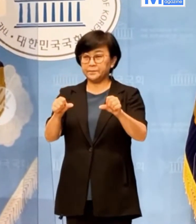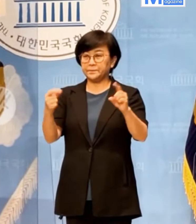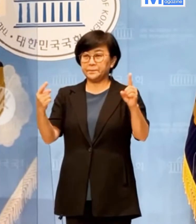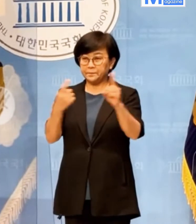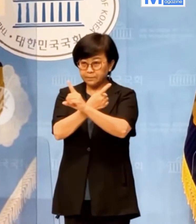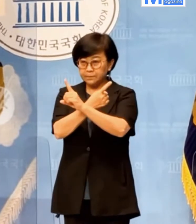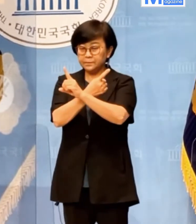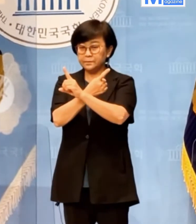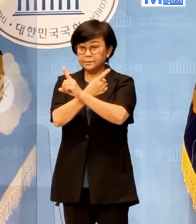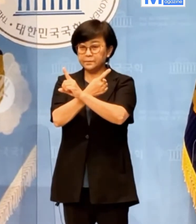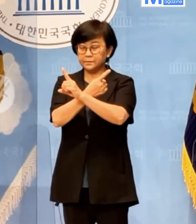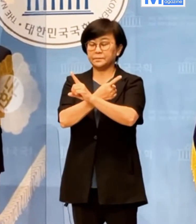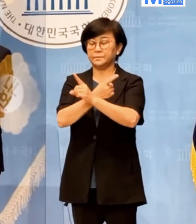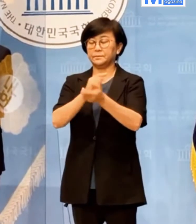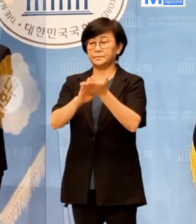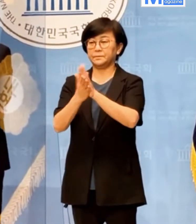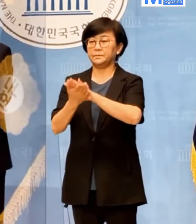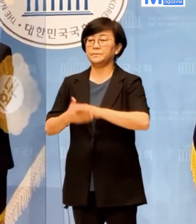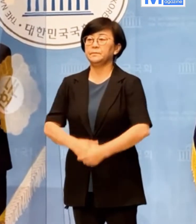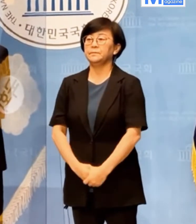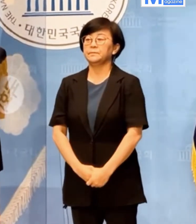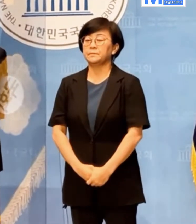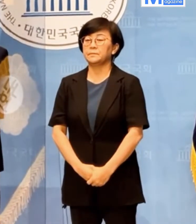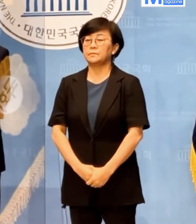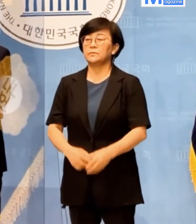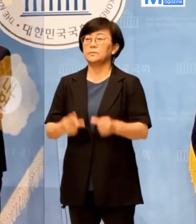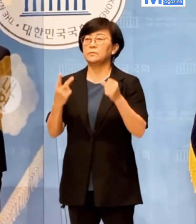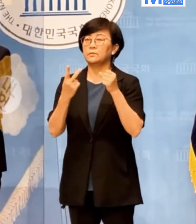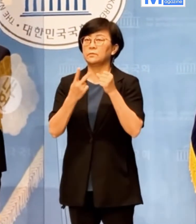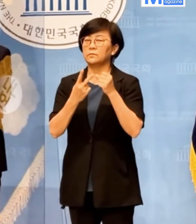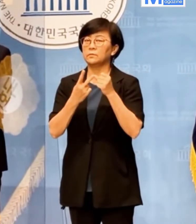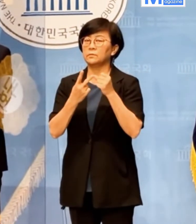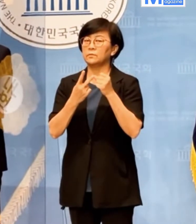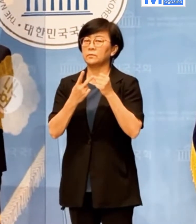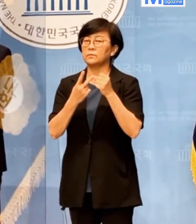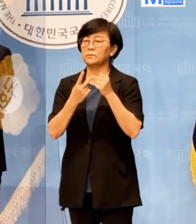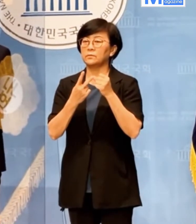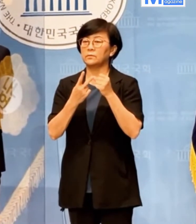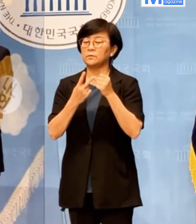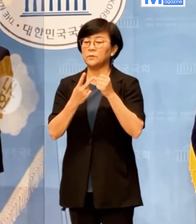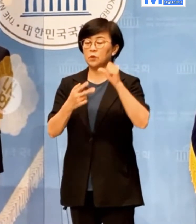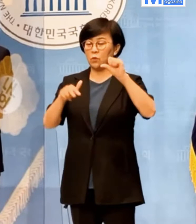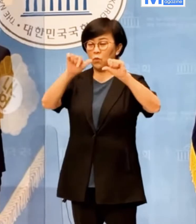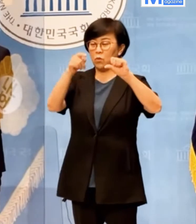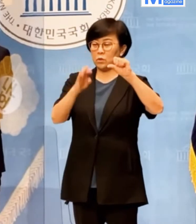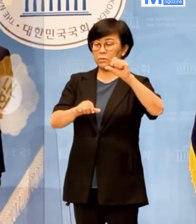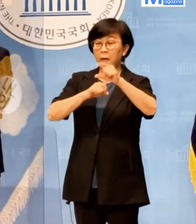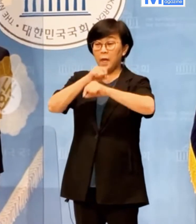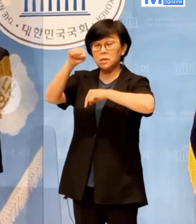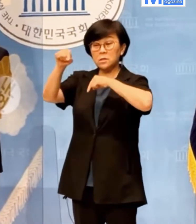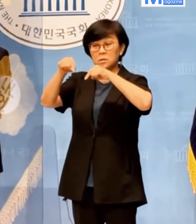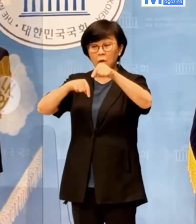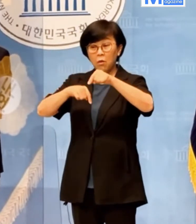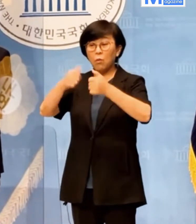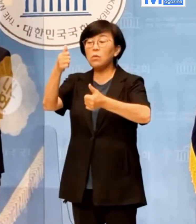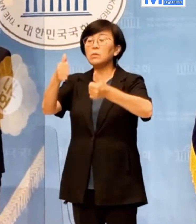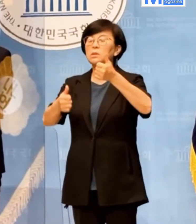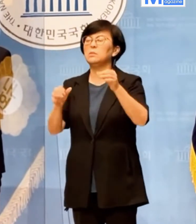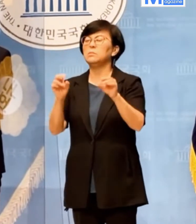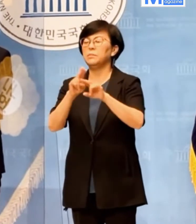개방적으로 변화시키겠습니다. 둘째, 5급 행정고시를